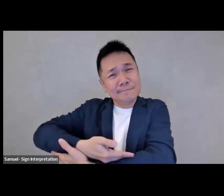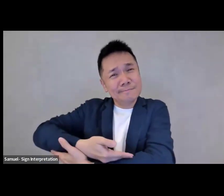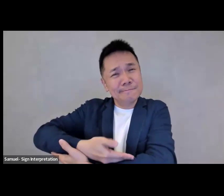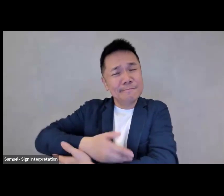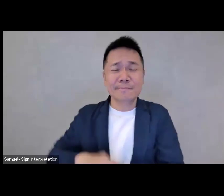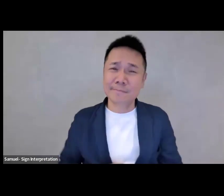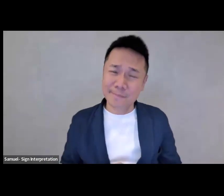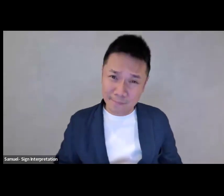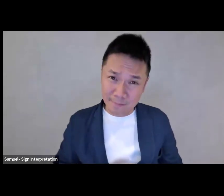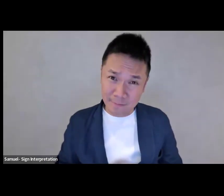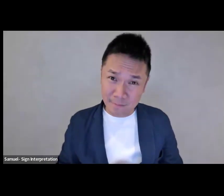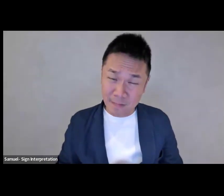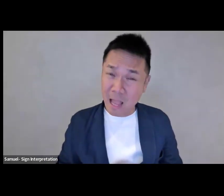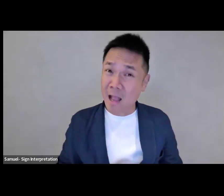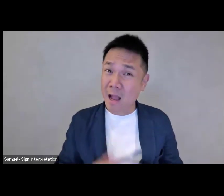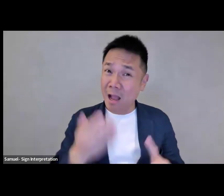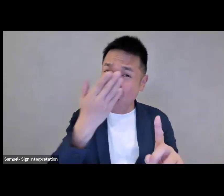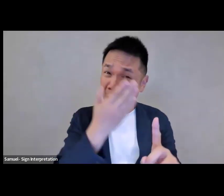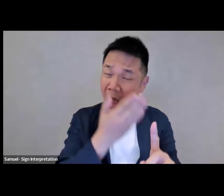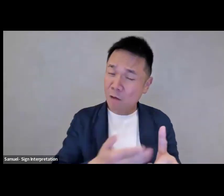的女儿做更多。